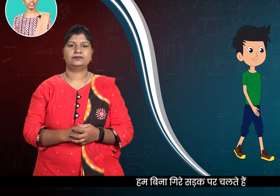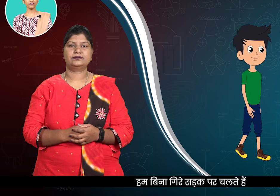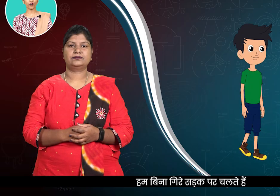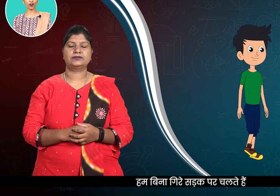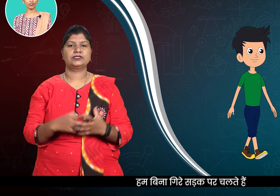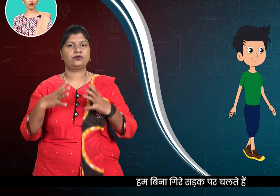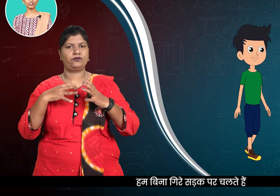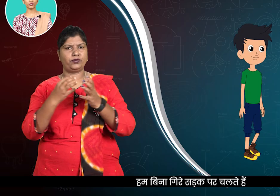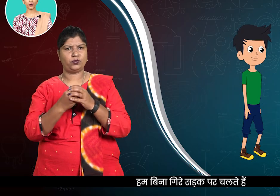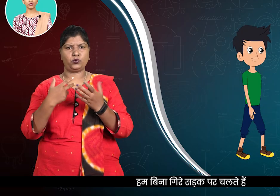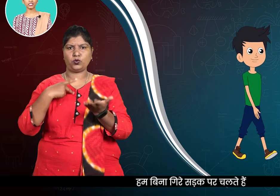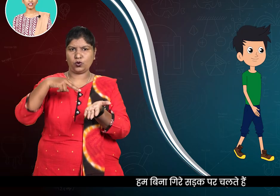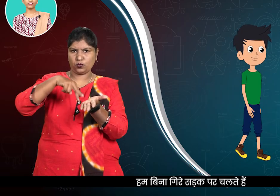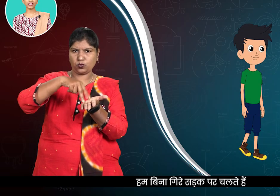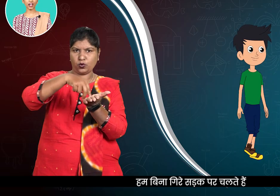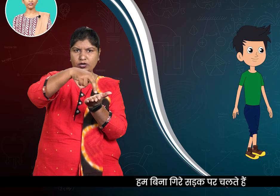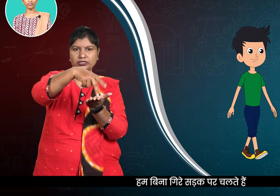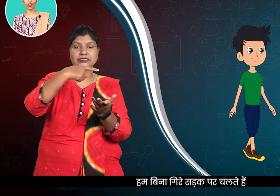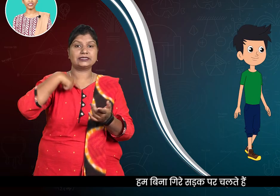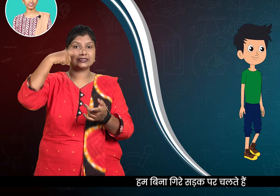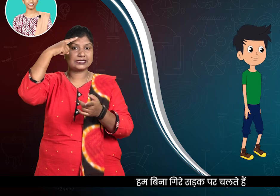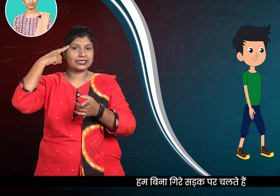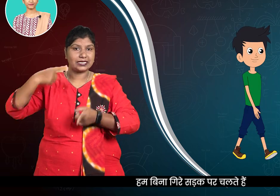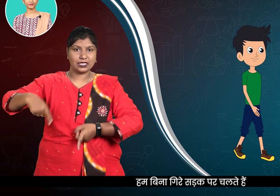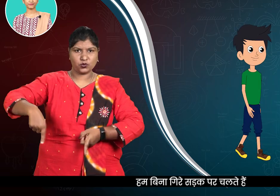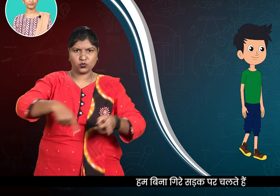हम बिना गिरे सडक पर चलते हैं